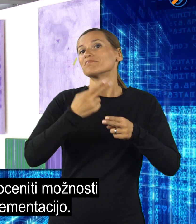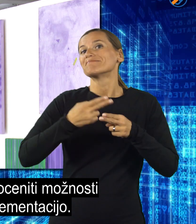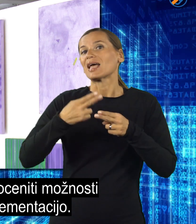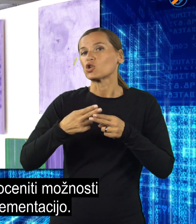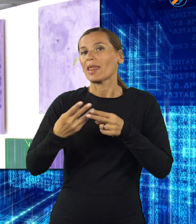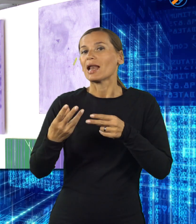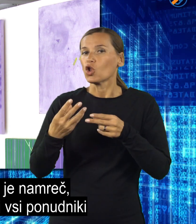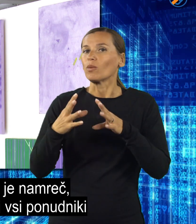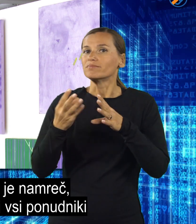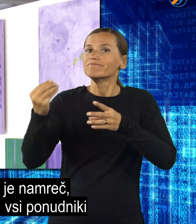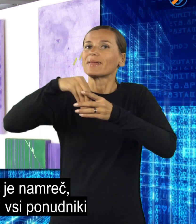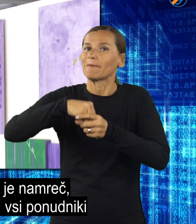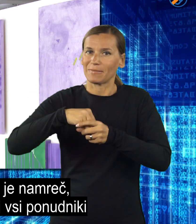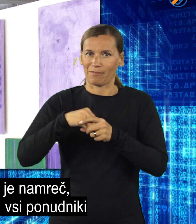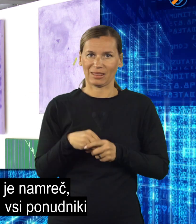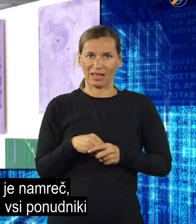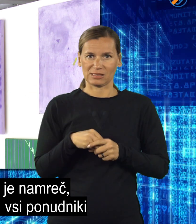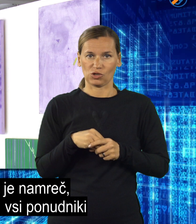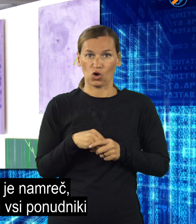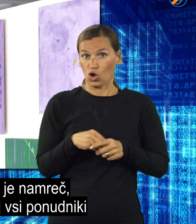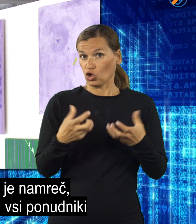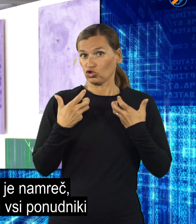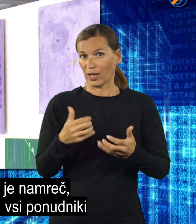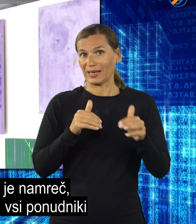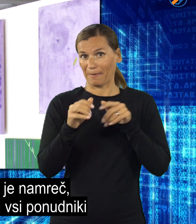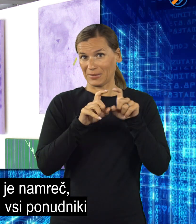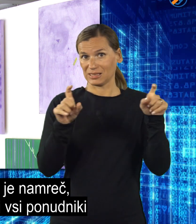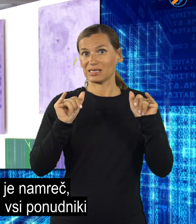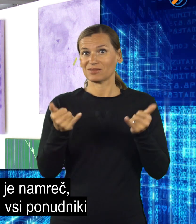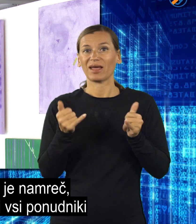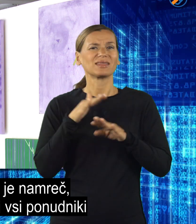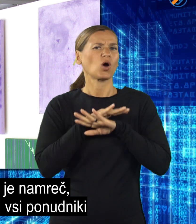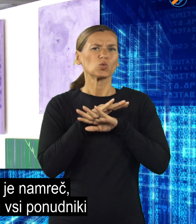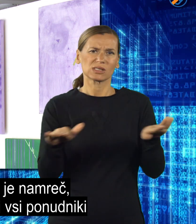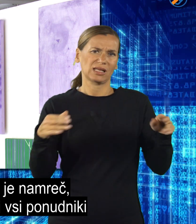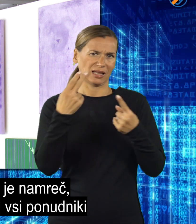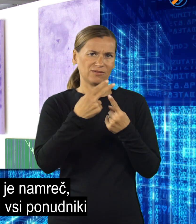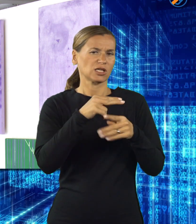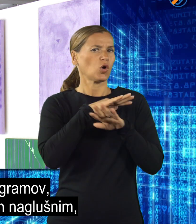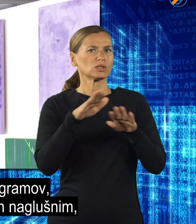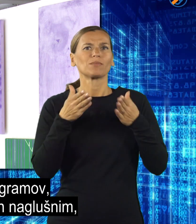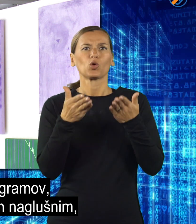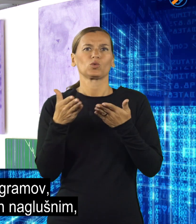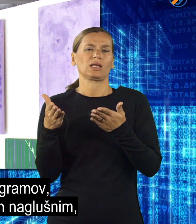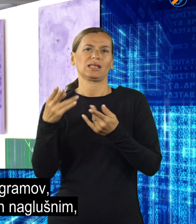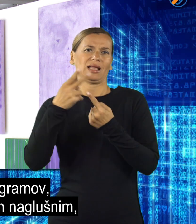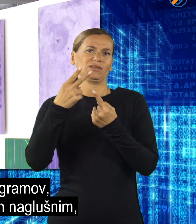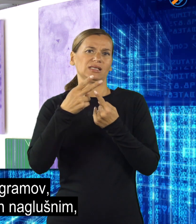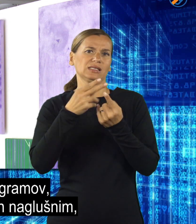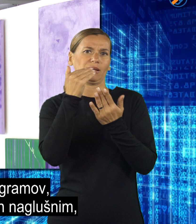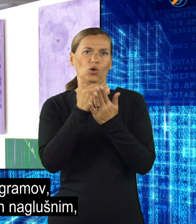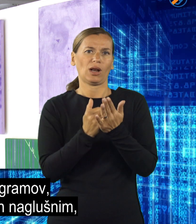nacionalno implementacijo. Namen ministrstva je namreč, da vse televizije, torej vsi ponudniki televizijskih